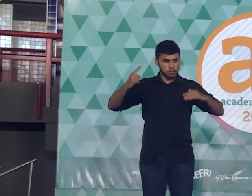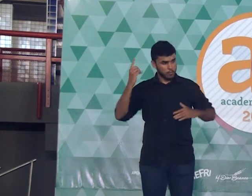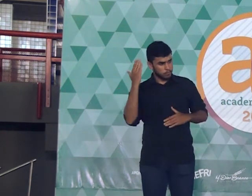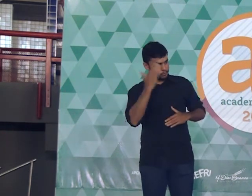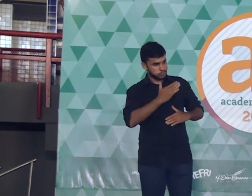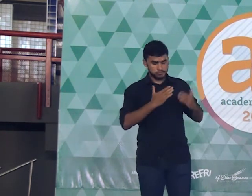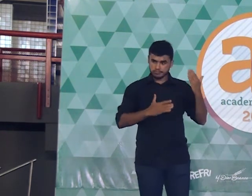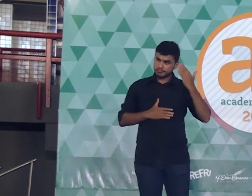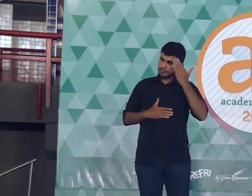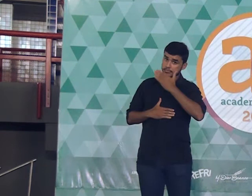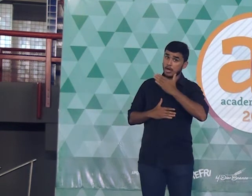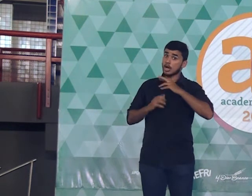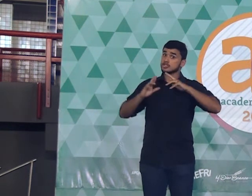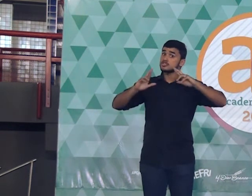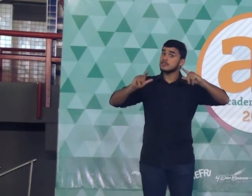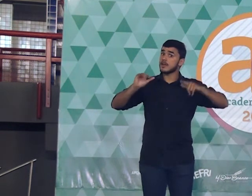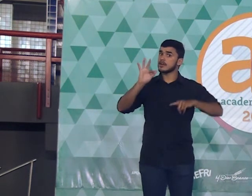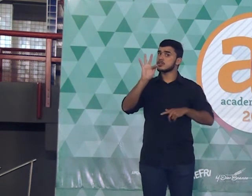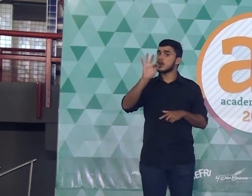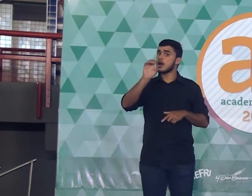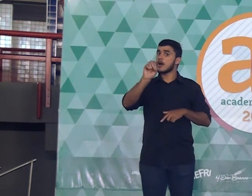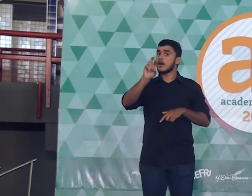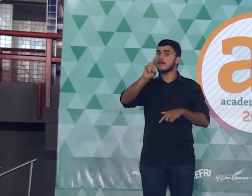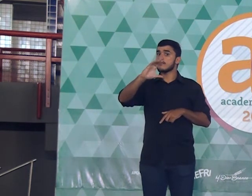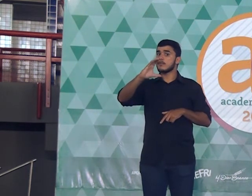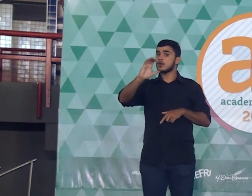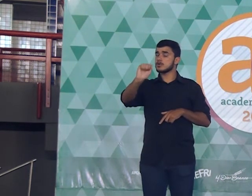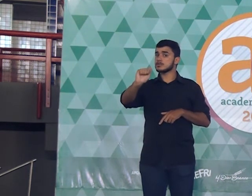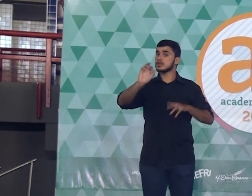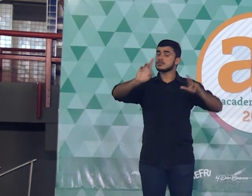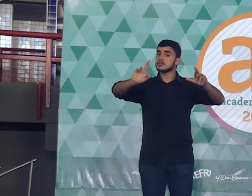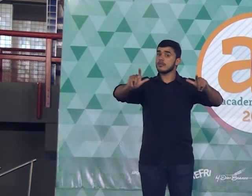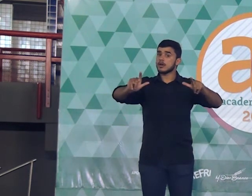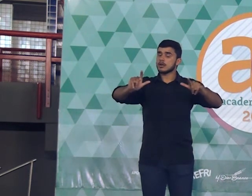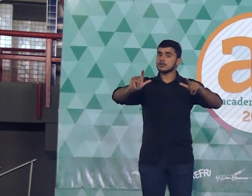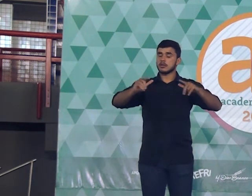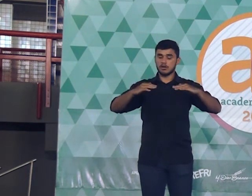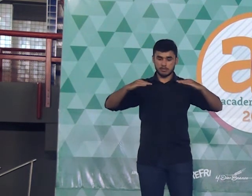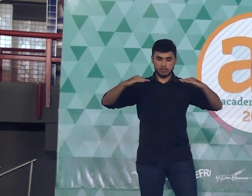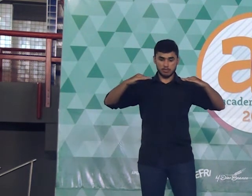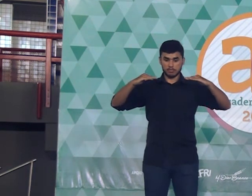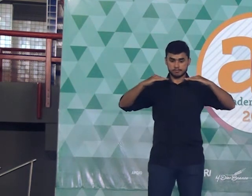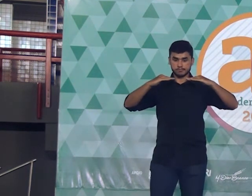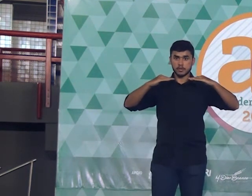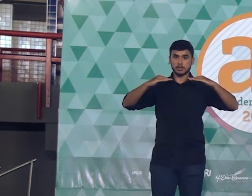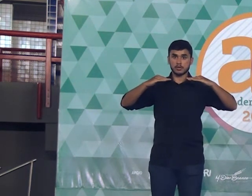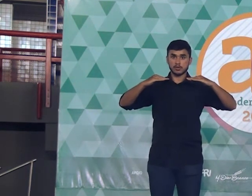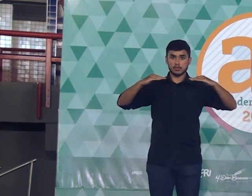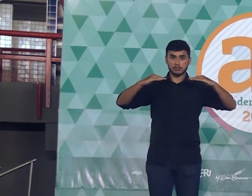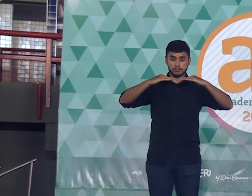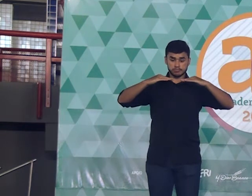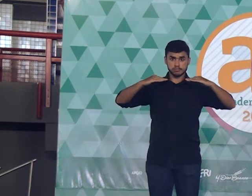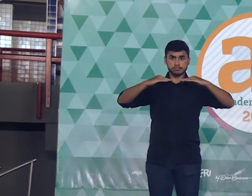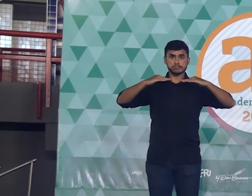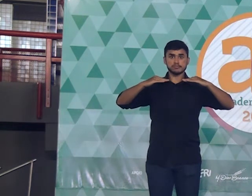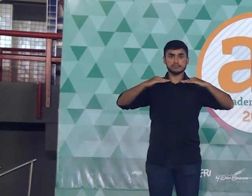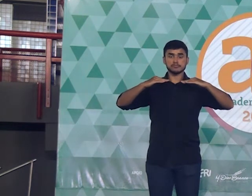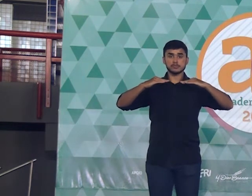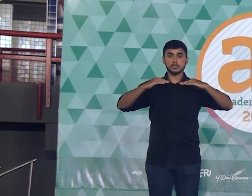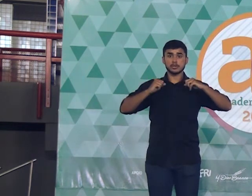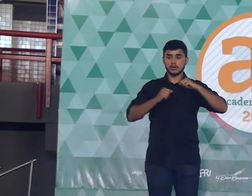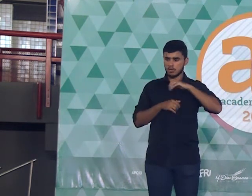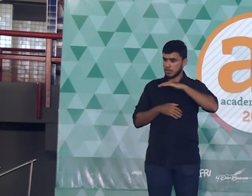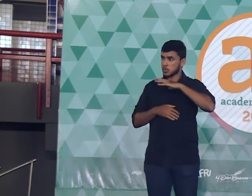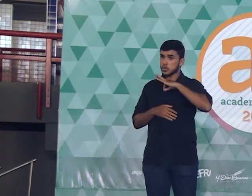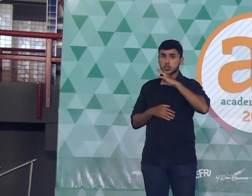É exatamente o contrário de força. Força no mesmo sentido eu somo, força em sentido contrário eu